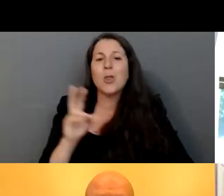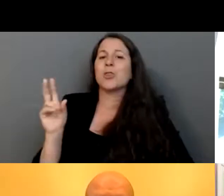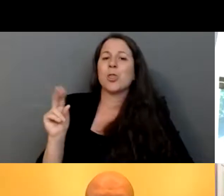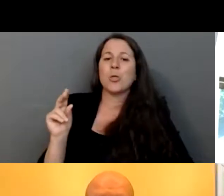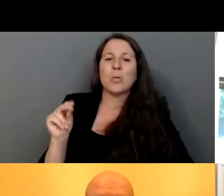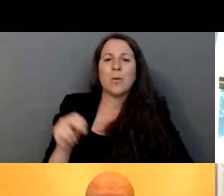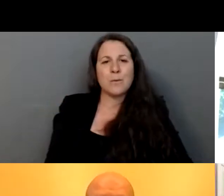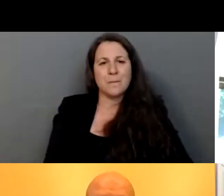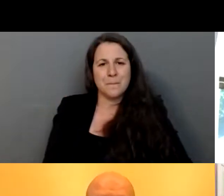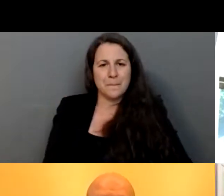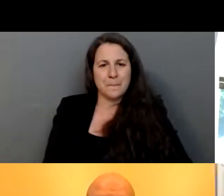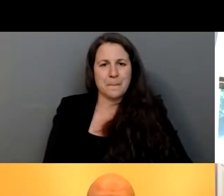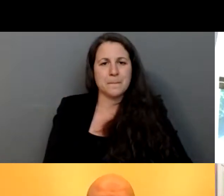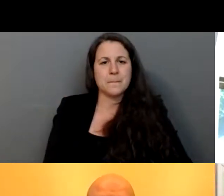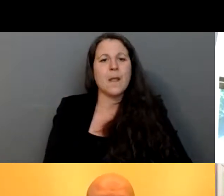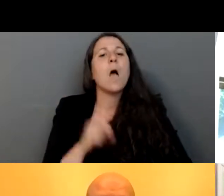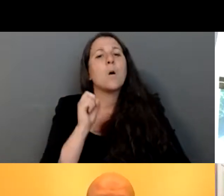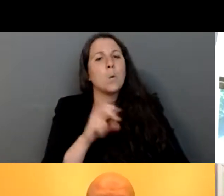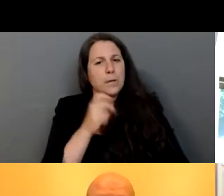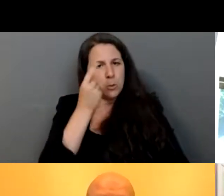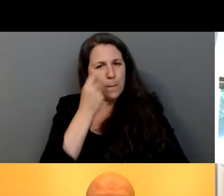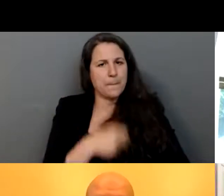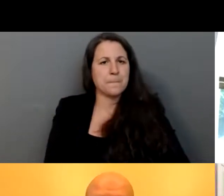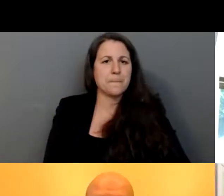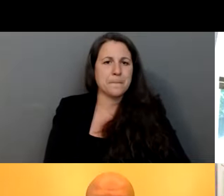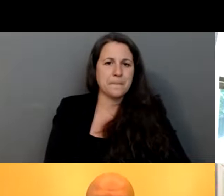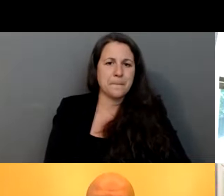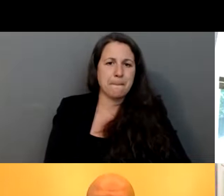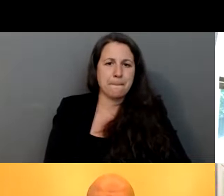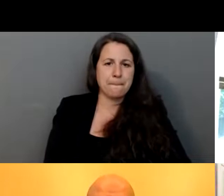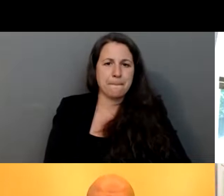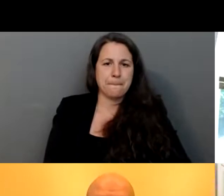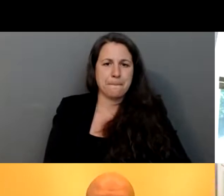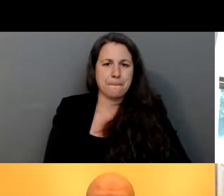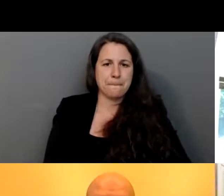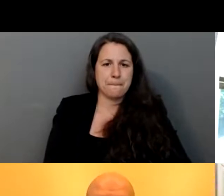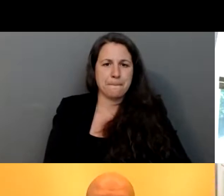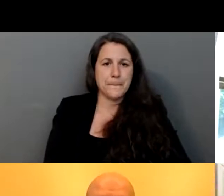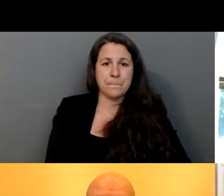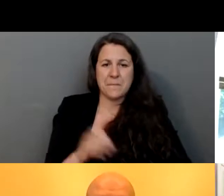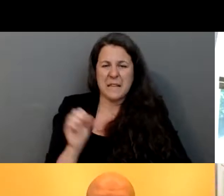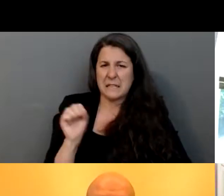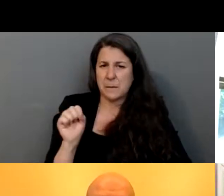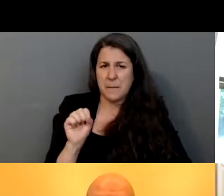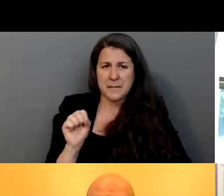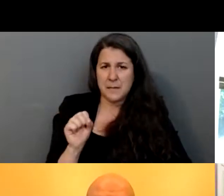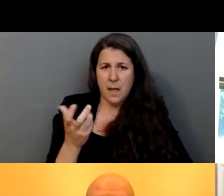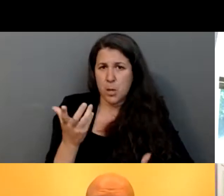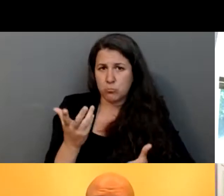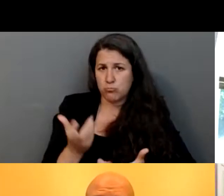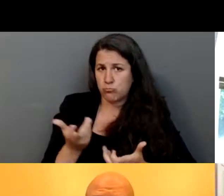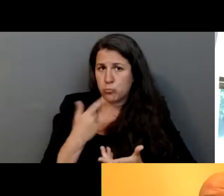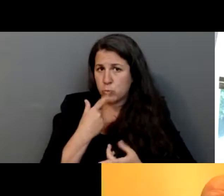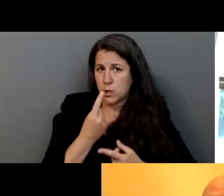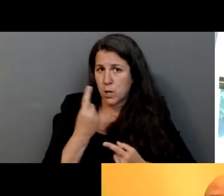ça. Je comprends, là. Merci, Marc-Claude. De rien. Sébastien, est-ce que vous voulez dire quelques